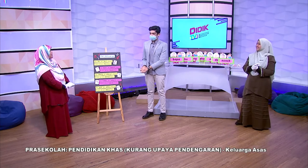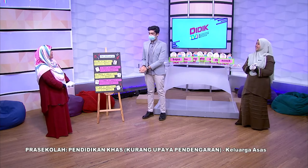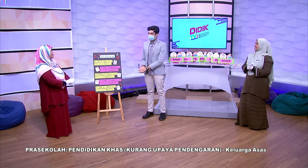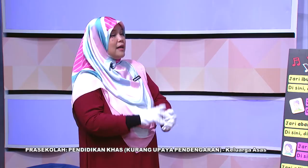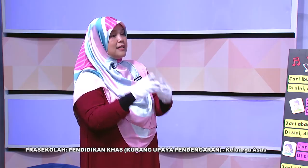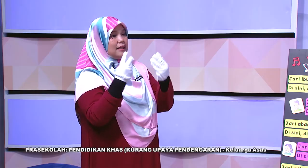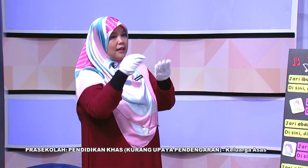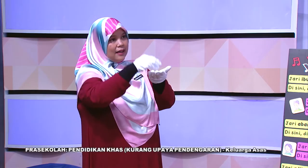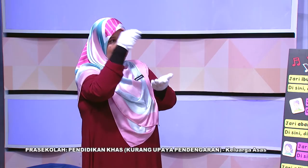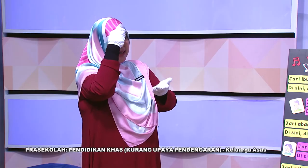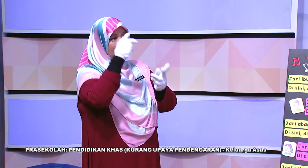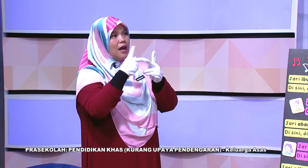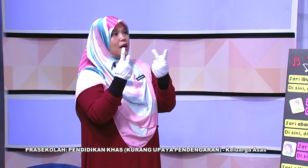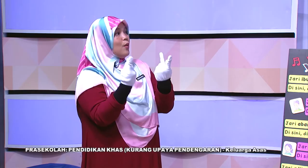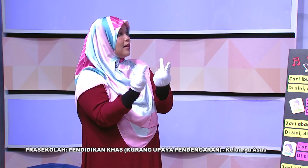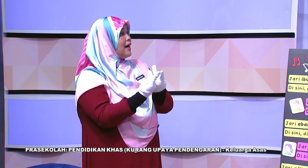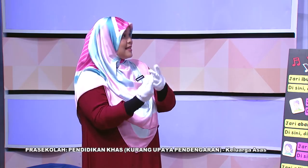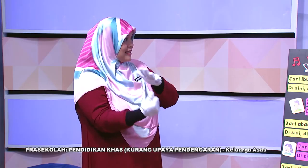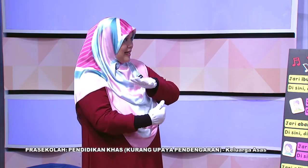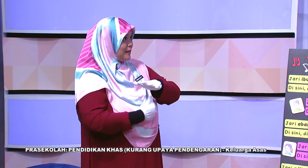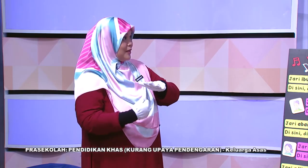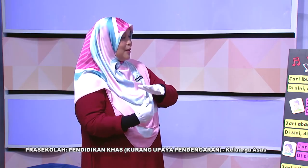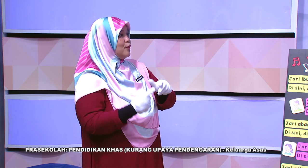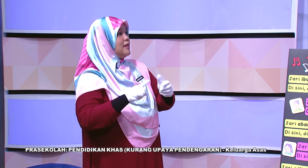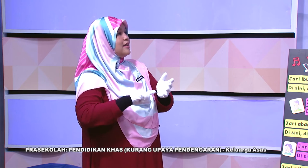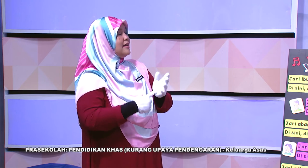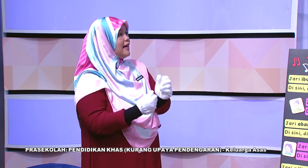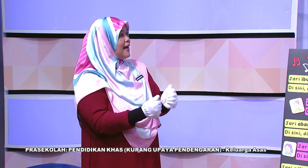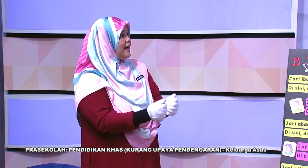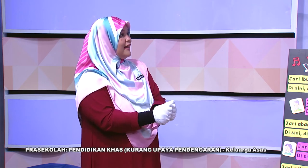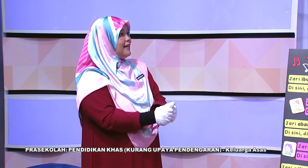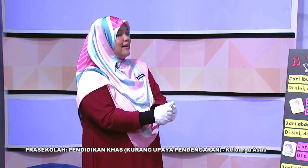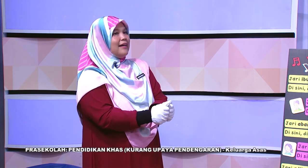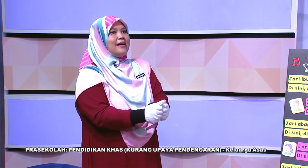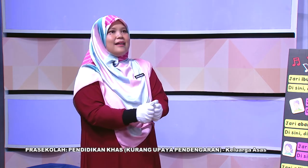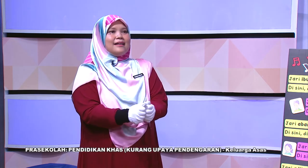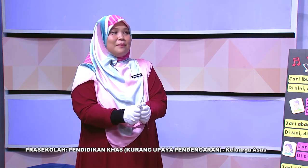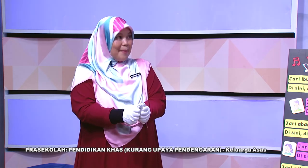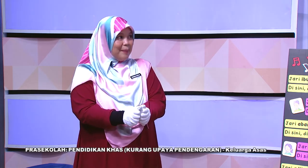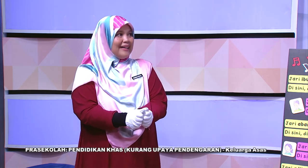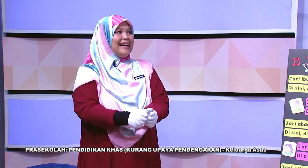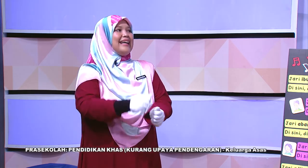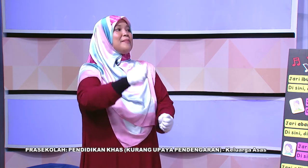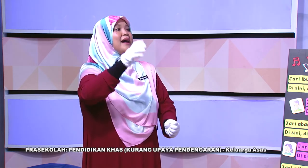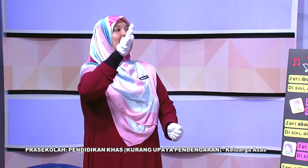belajar tadi warga asas-asasnya dengan hai baper maaf ya oke